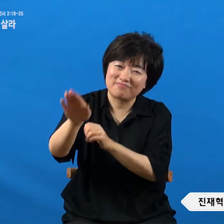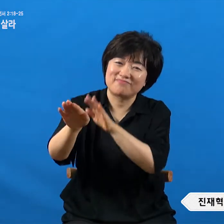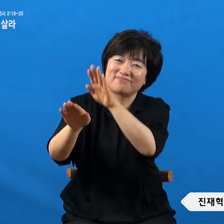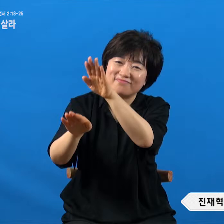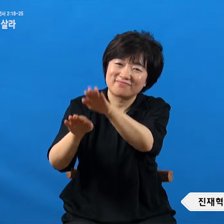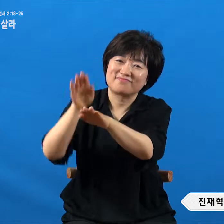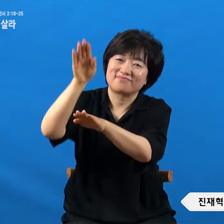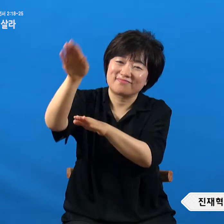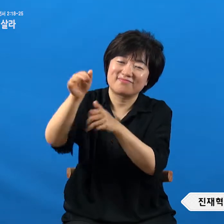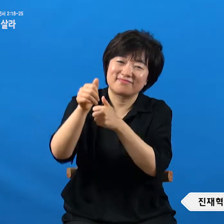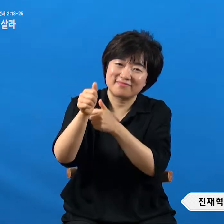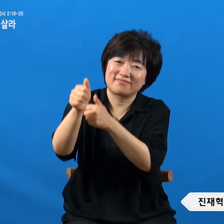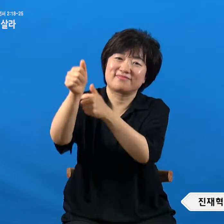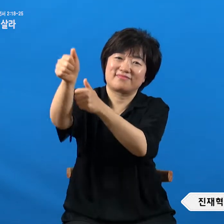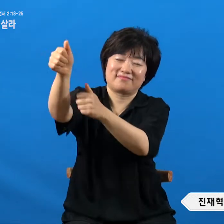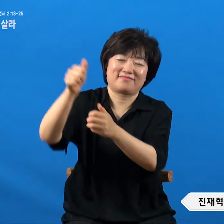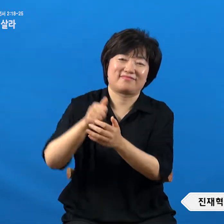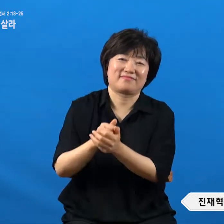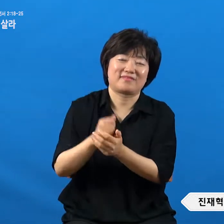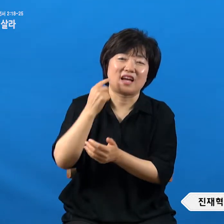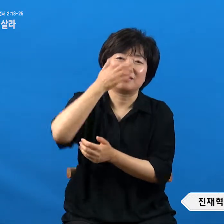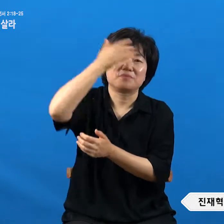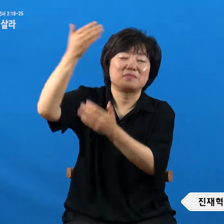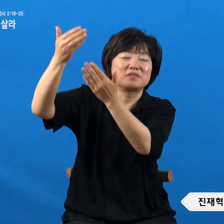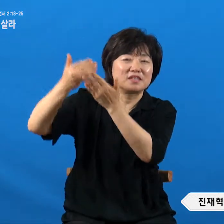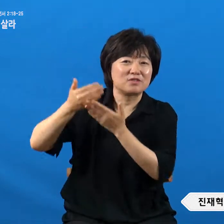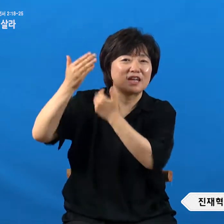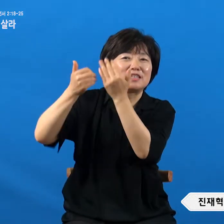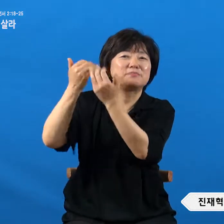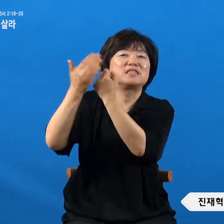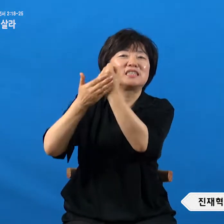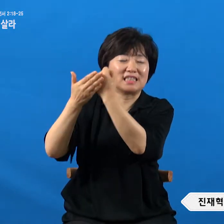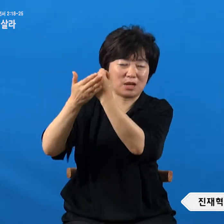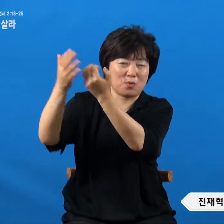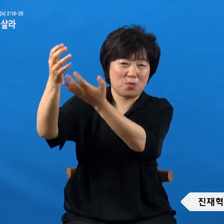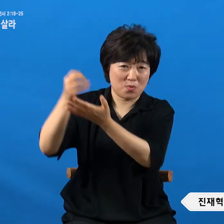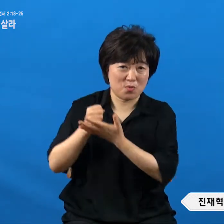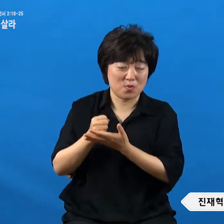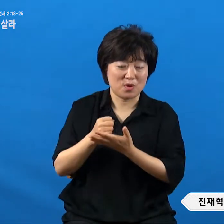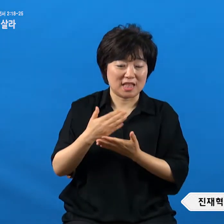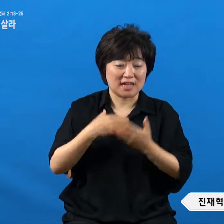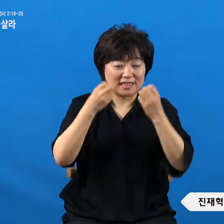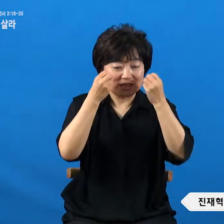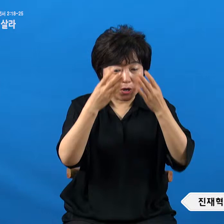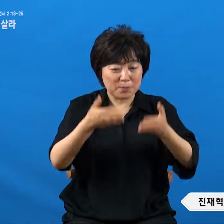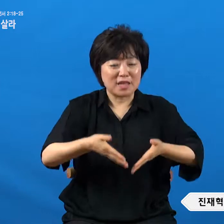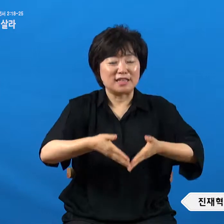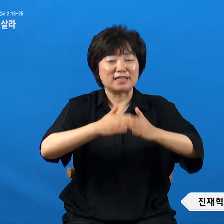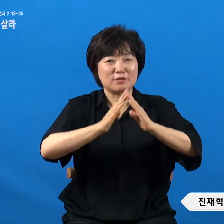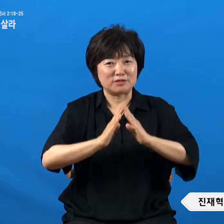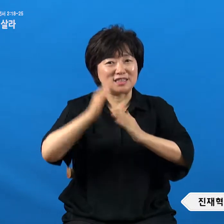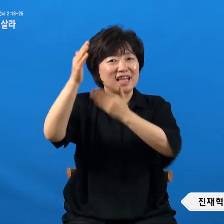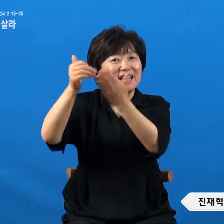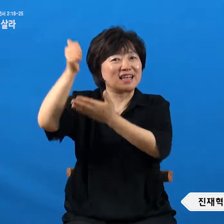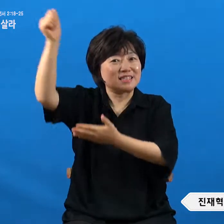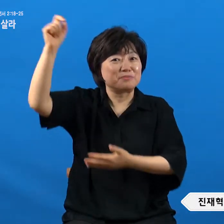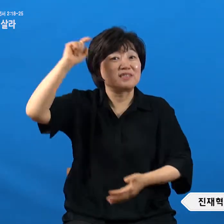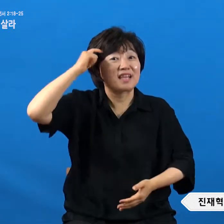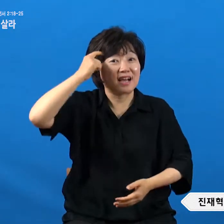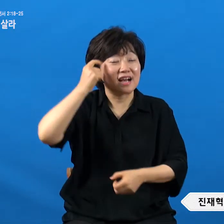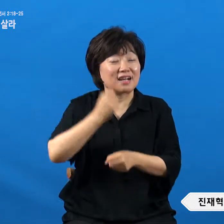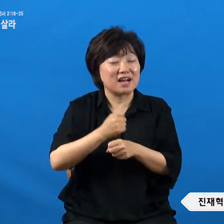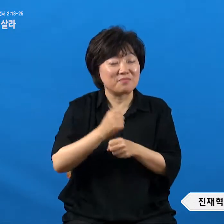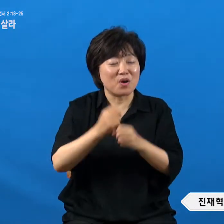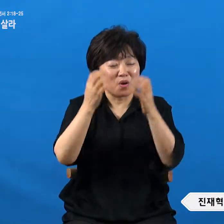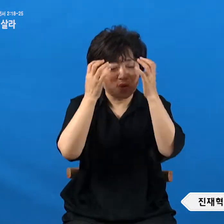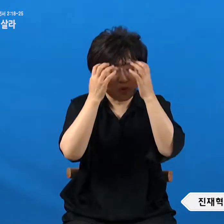쫓아갑니다. 아름답게 하시는 하나님의 은혜로 우리를 새롭게 하시고 세우시는 그 하나님을